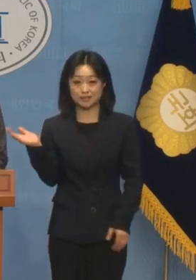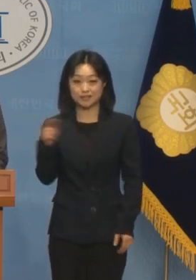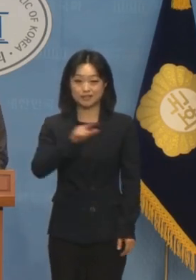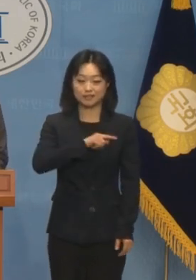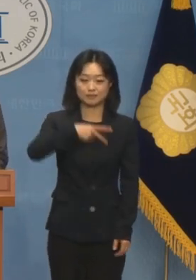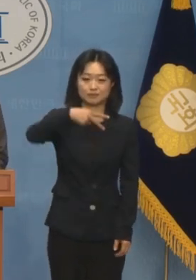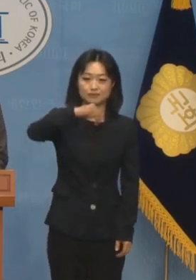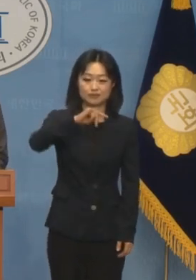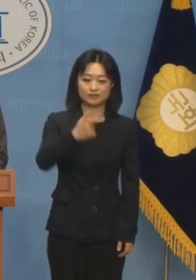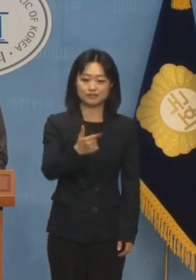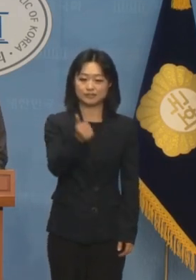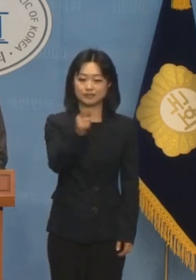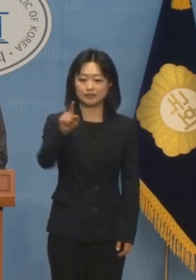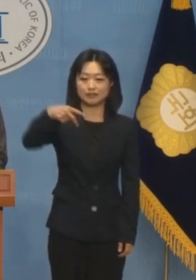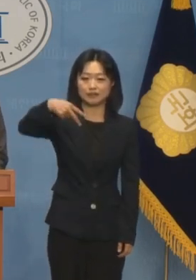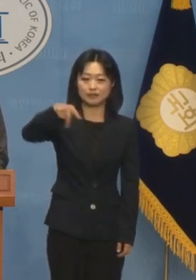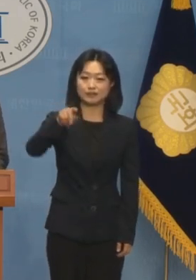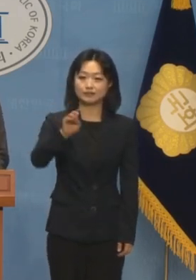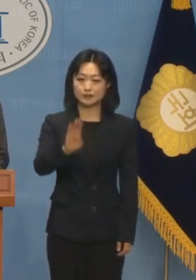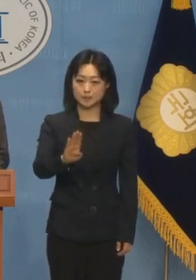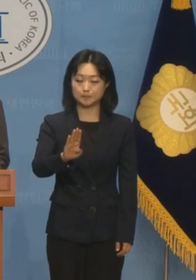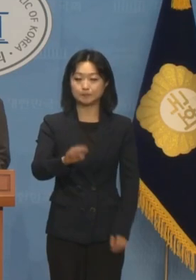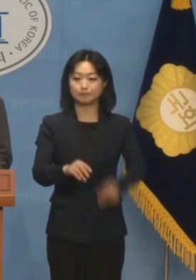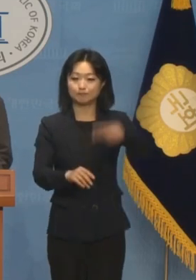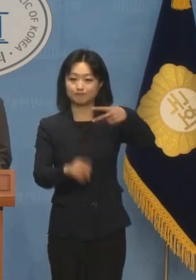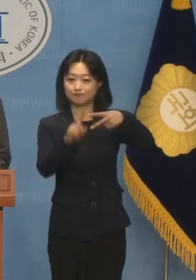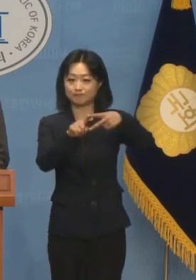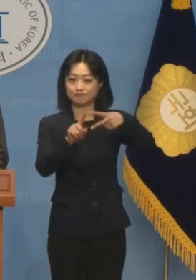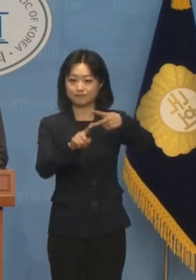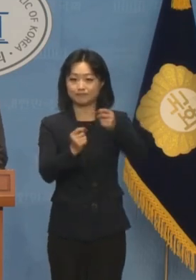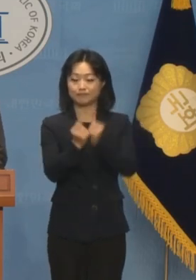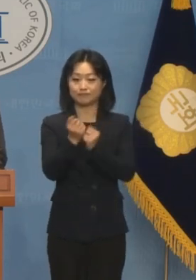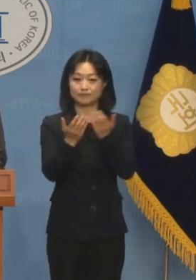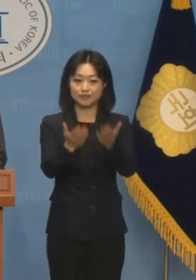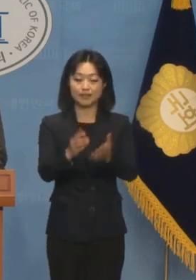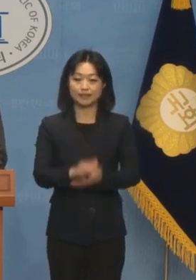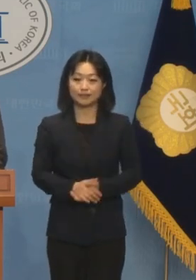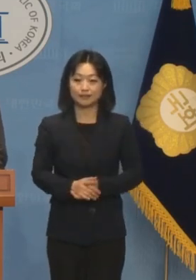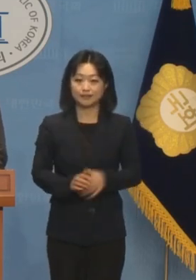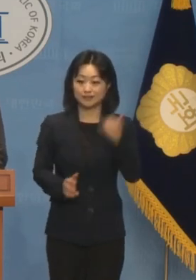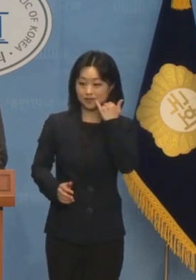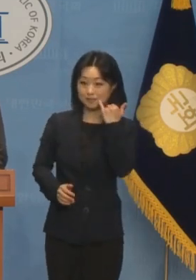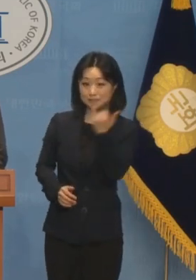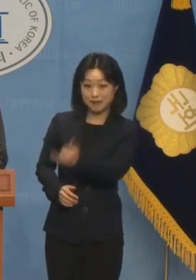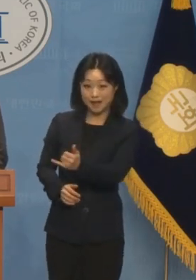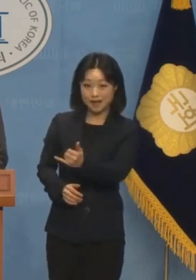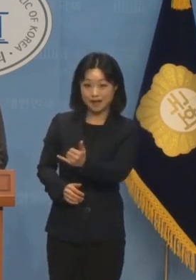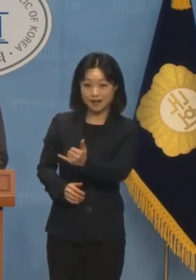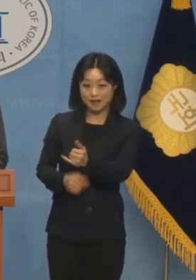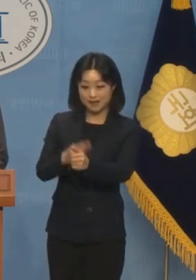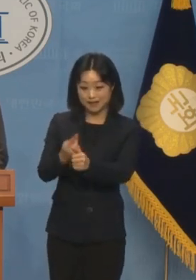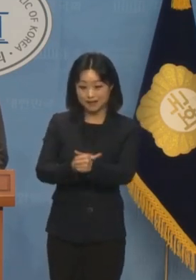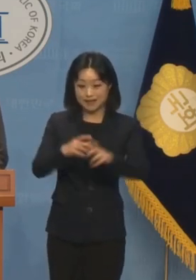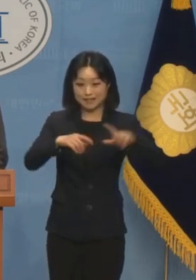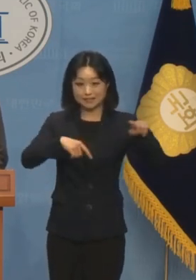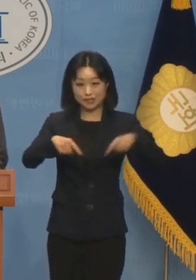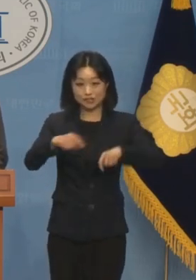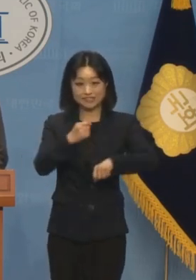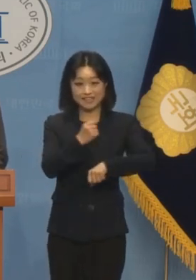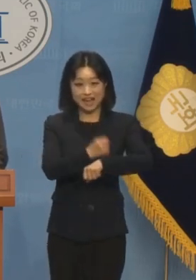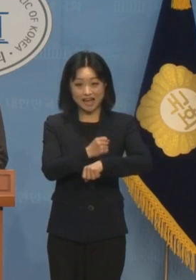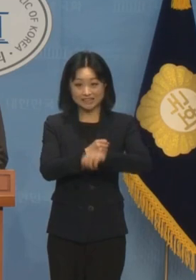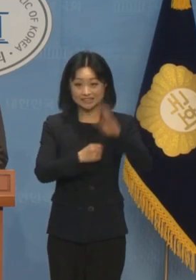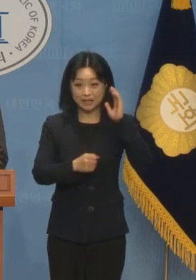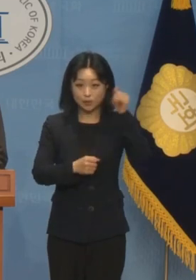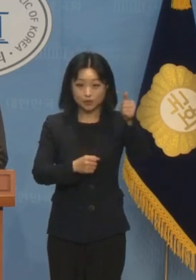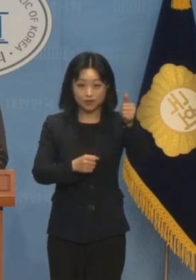신하섭입니다. 두 건 브리핑 진행하도록 하겠습니다. 전화 한 통 했다고 정치하는 대통령이라는 한심한